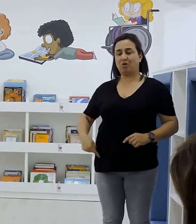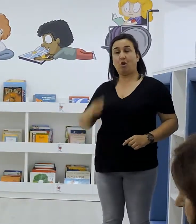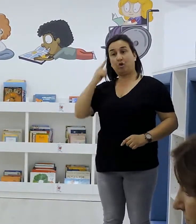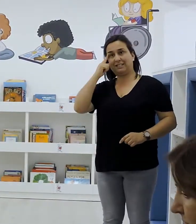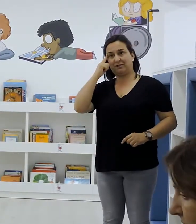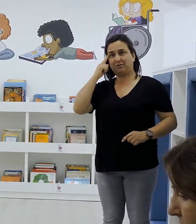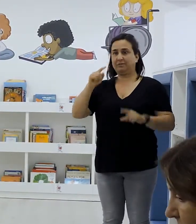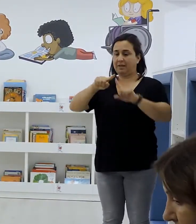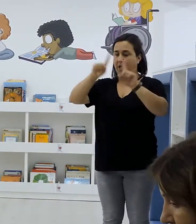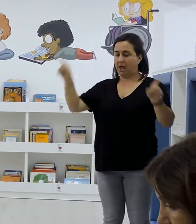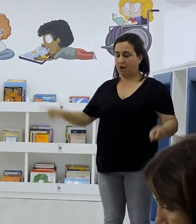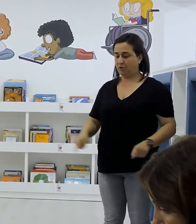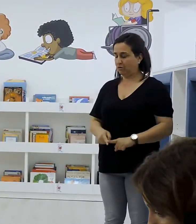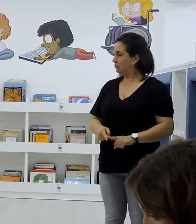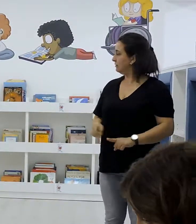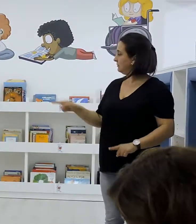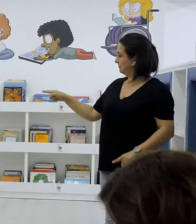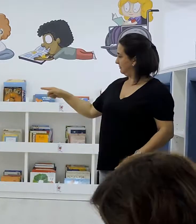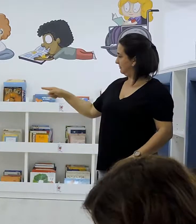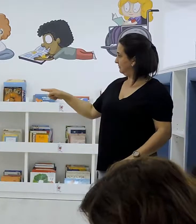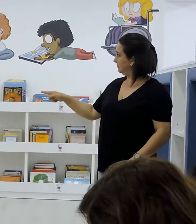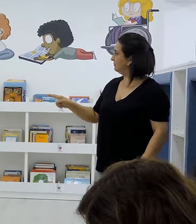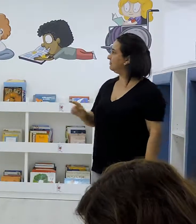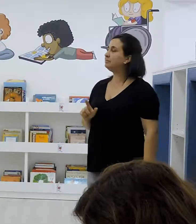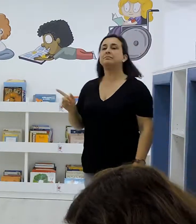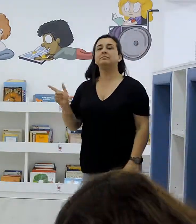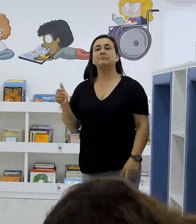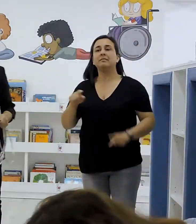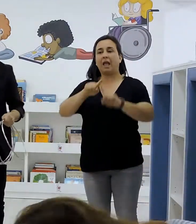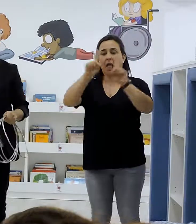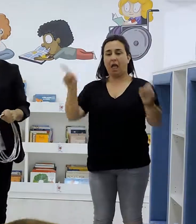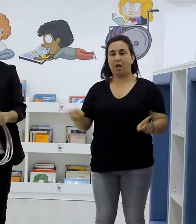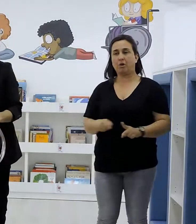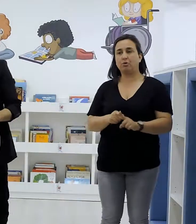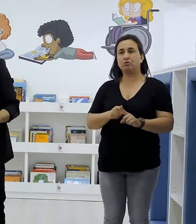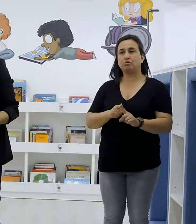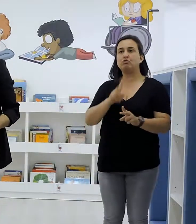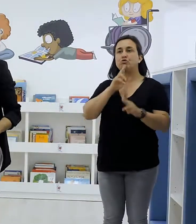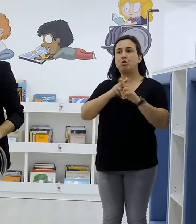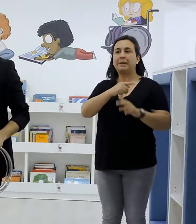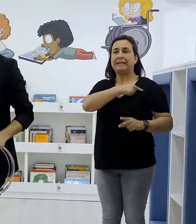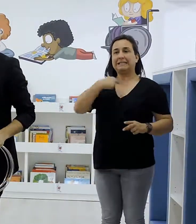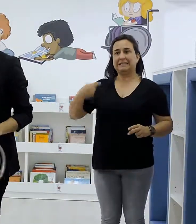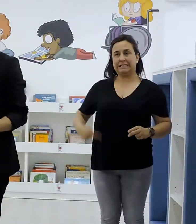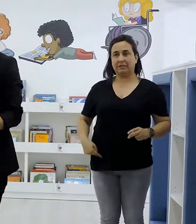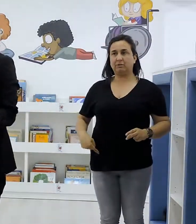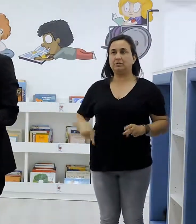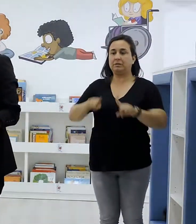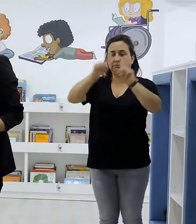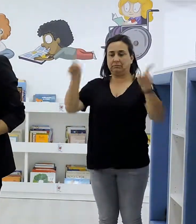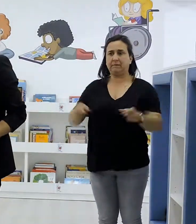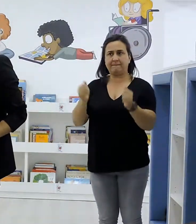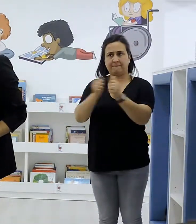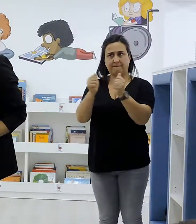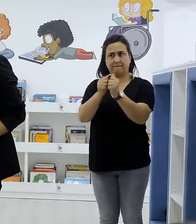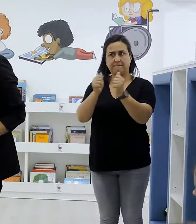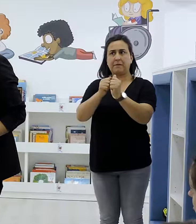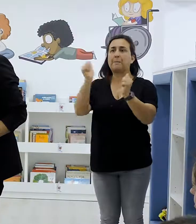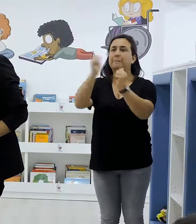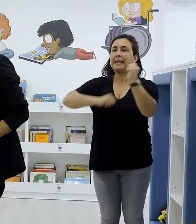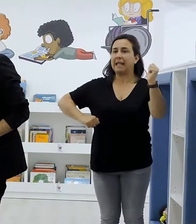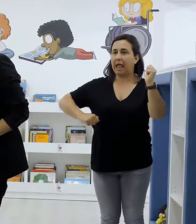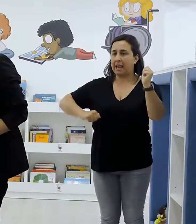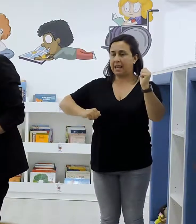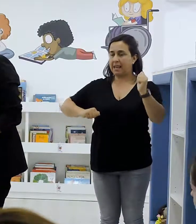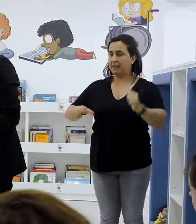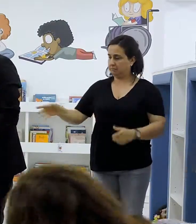equivoco. ¿Vale? Se hace con estos aros. Son unos aros sólidos, de metal.